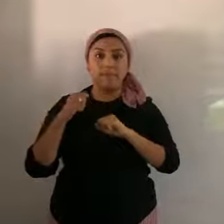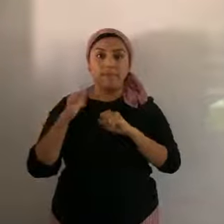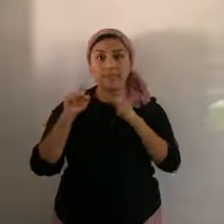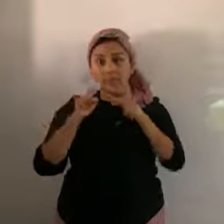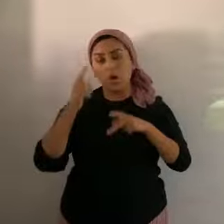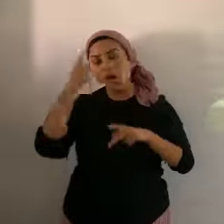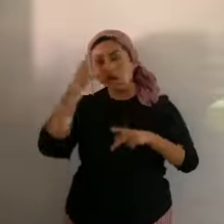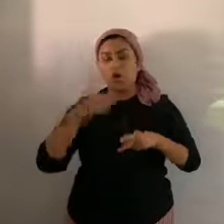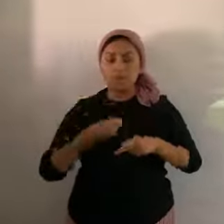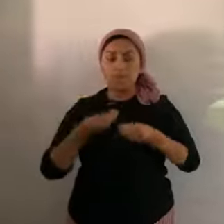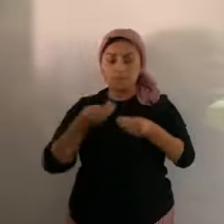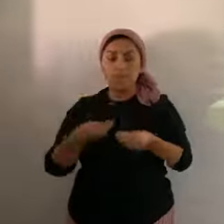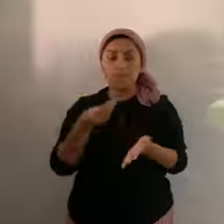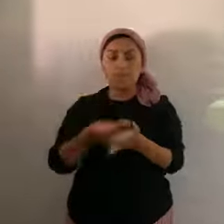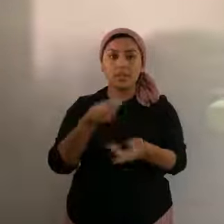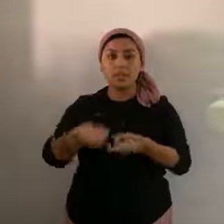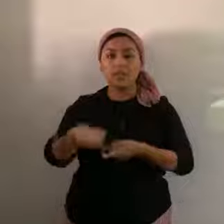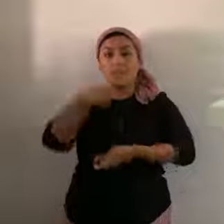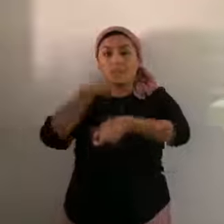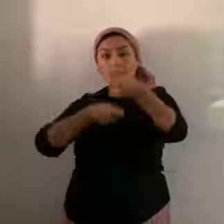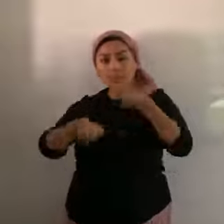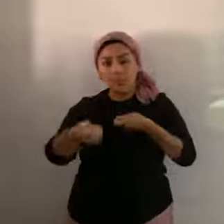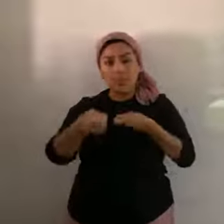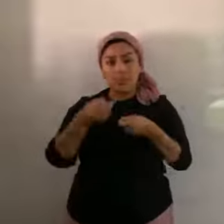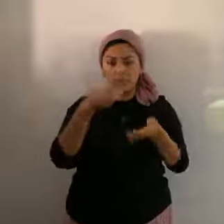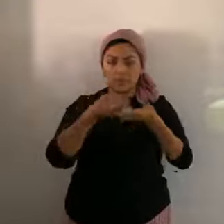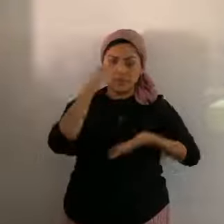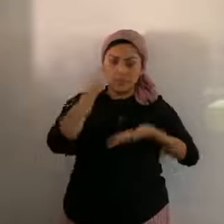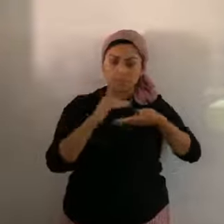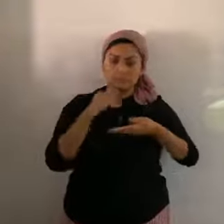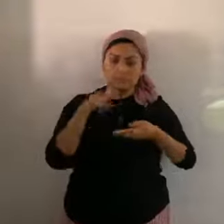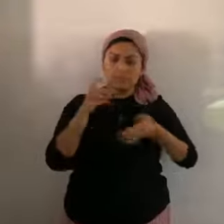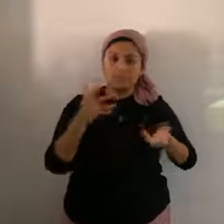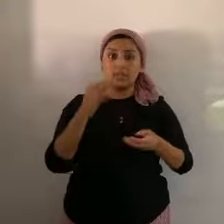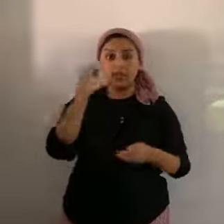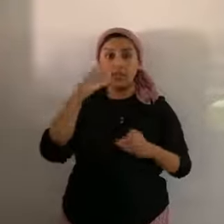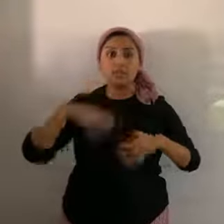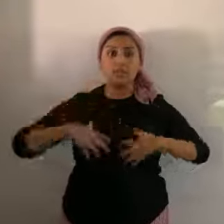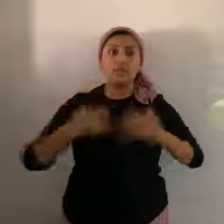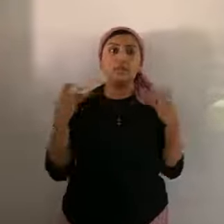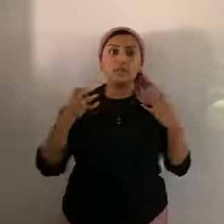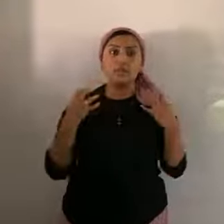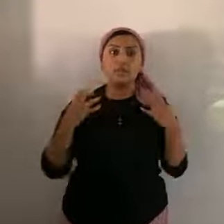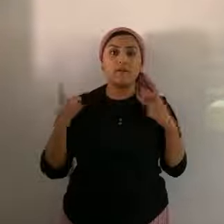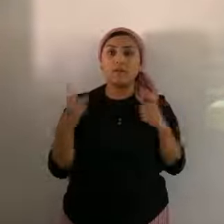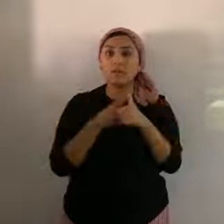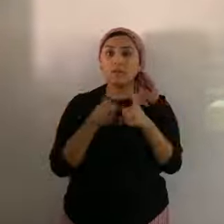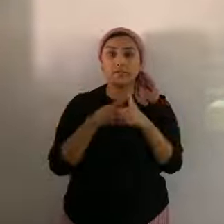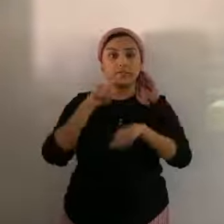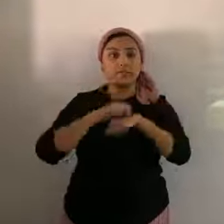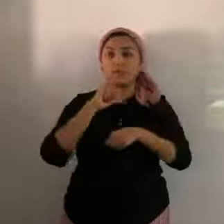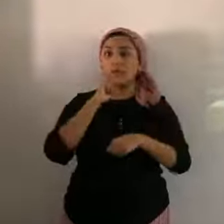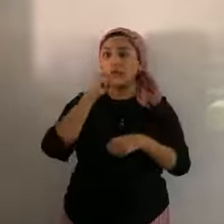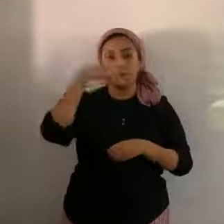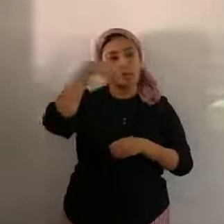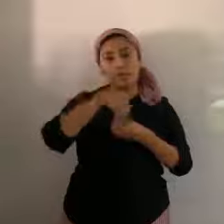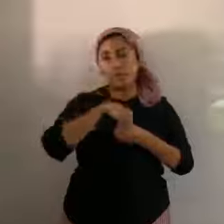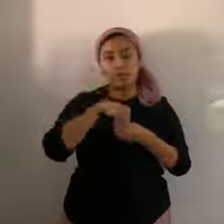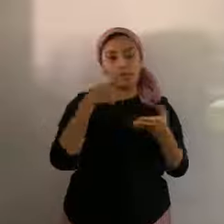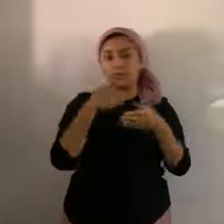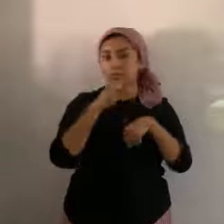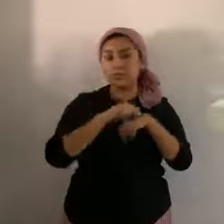extorsionados la gente que llegaba ahí, y fraude. Y eso es lo que airó al Eterno, empezando porque el mercado no tenía que estar ahí, en el patio del